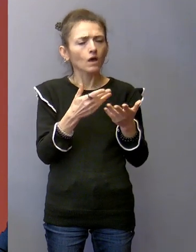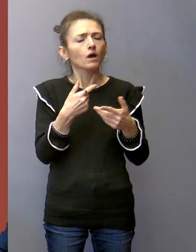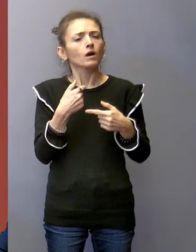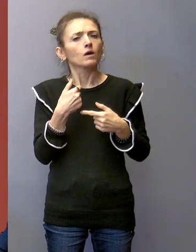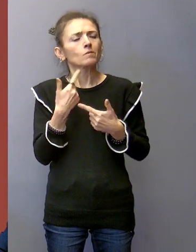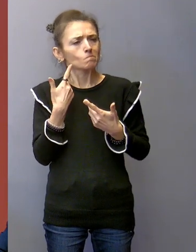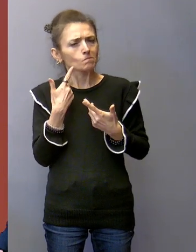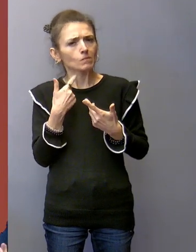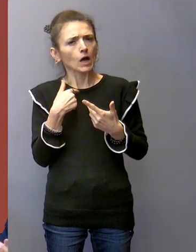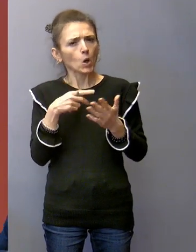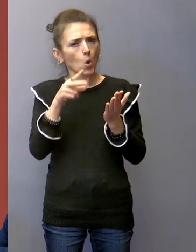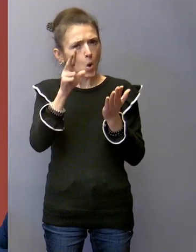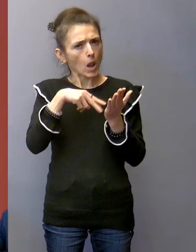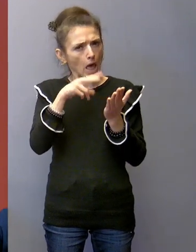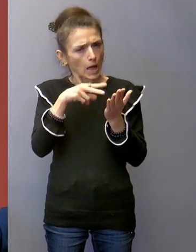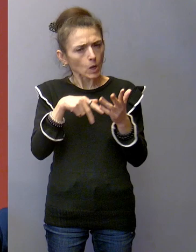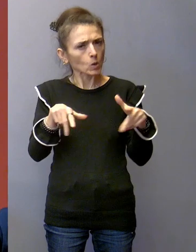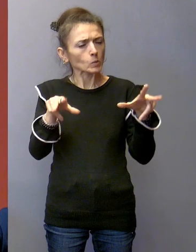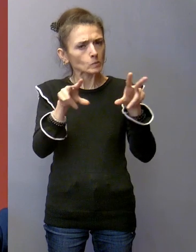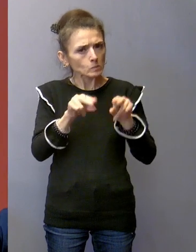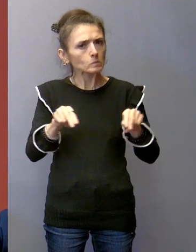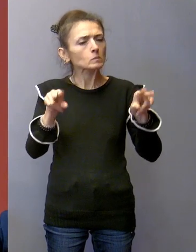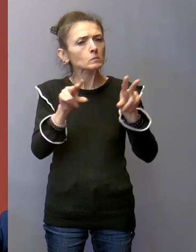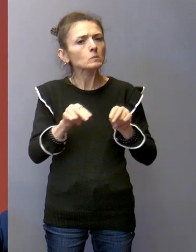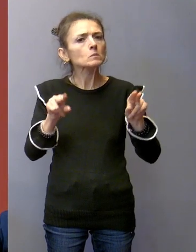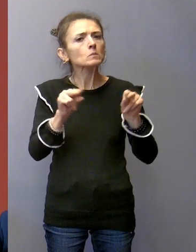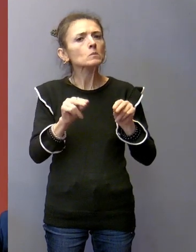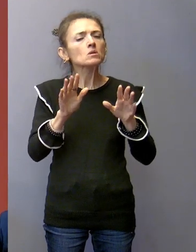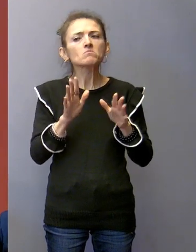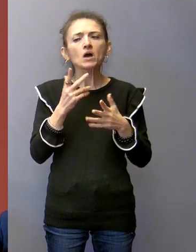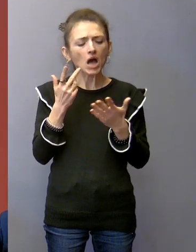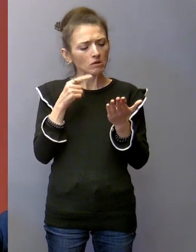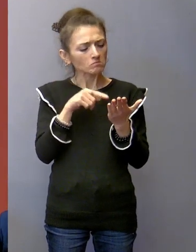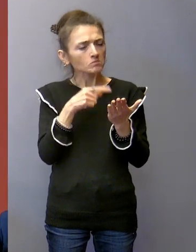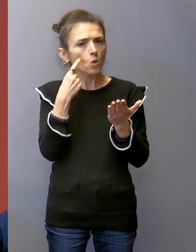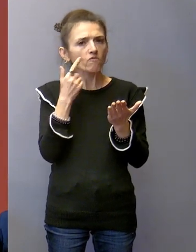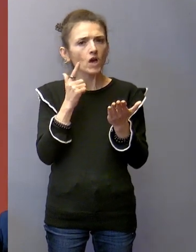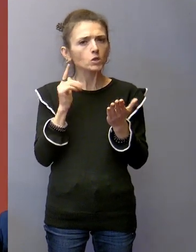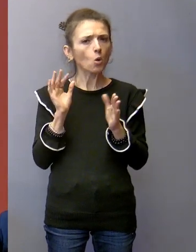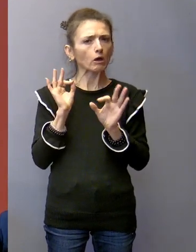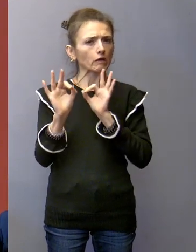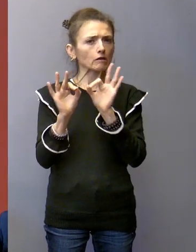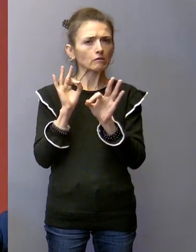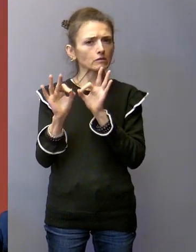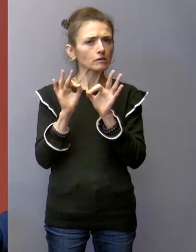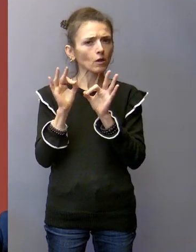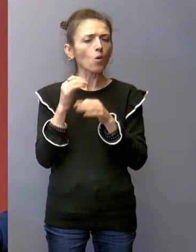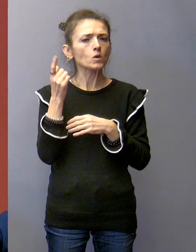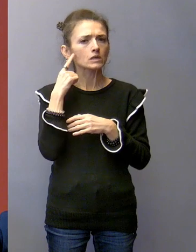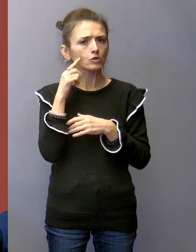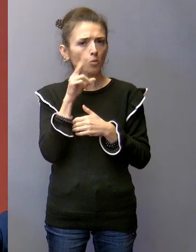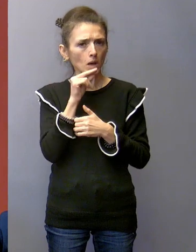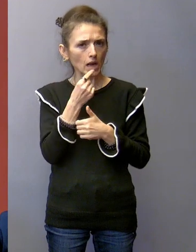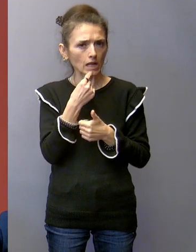non riesco veramente a intravedere le critiche le ho detto prima che sono state mosse ho sentito parlare nell'ordine